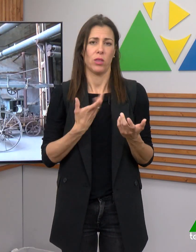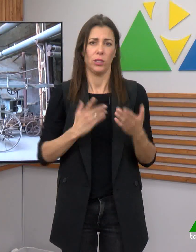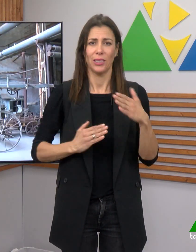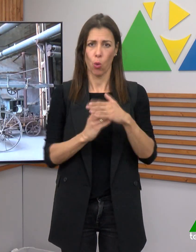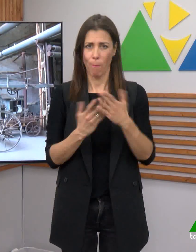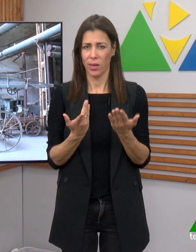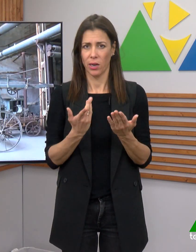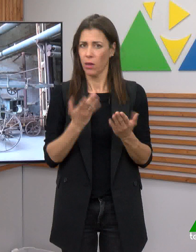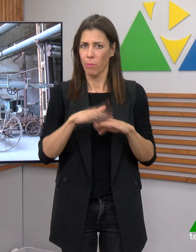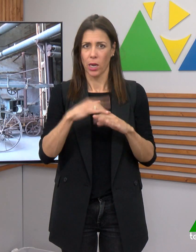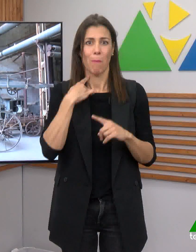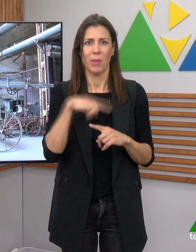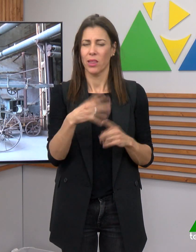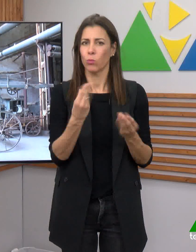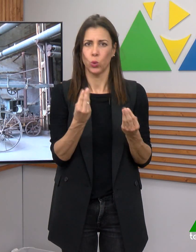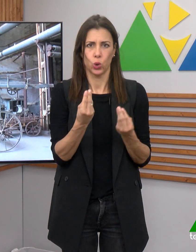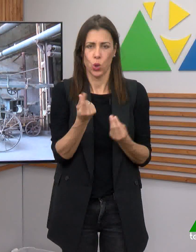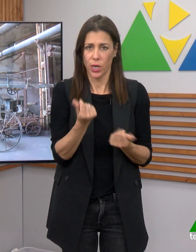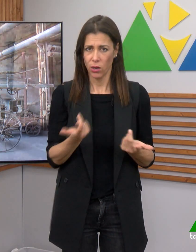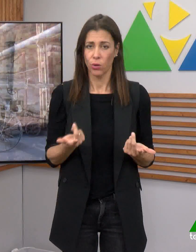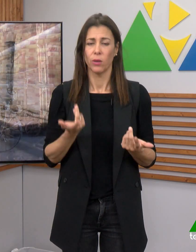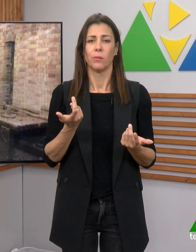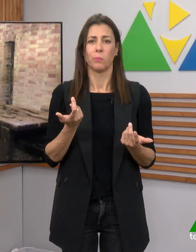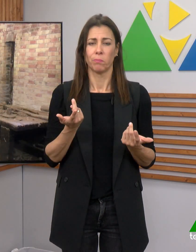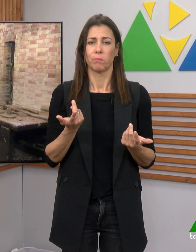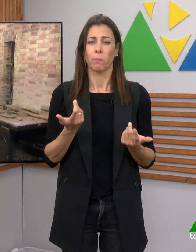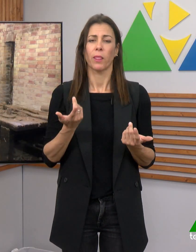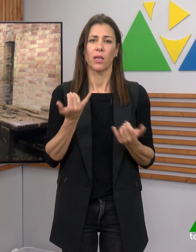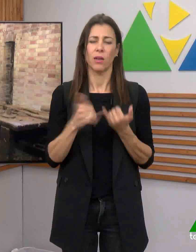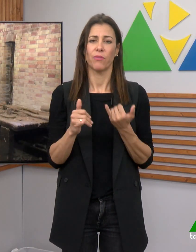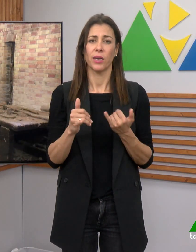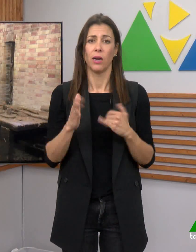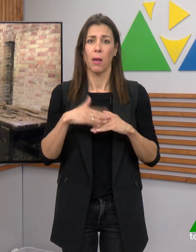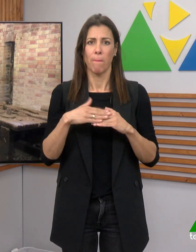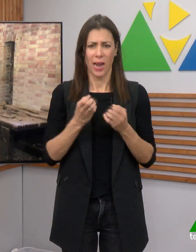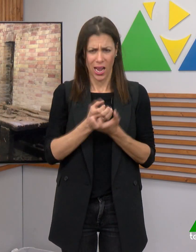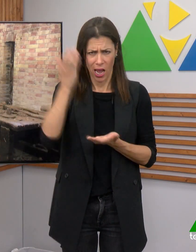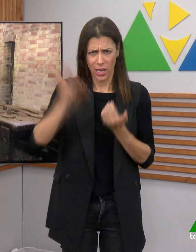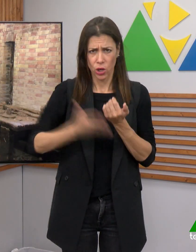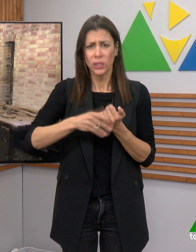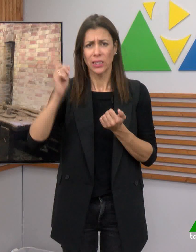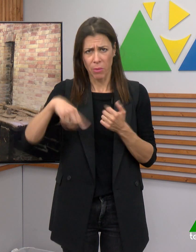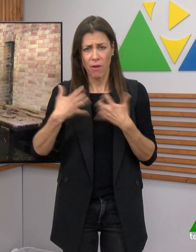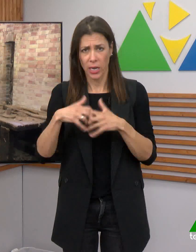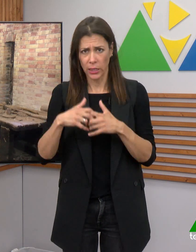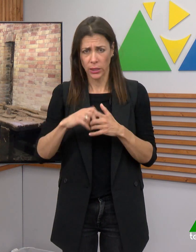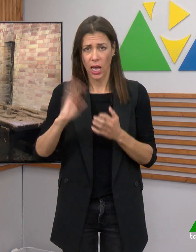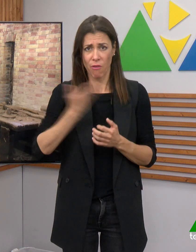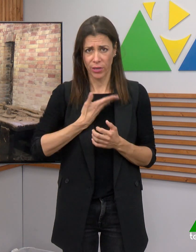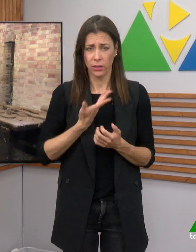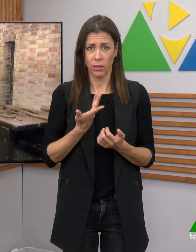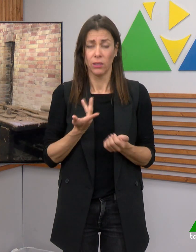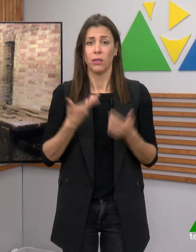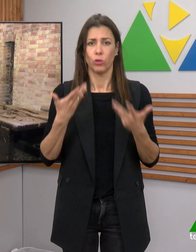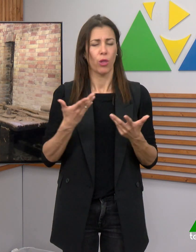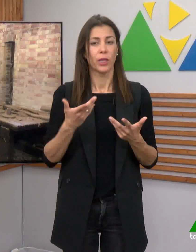era perder una gran cantidad importante de dinero, y por lo tanto para cañeros y para fabricantes, para los dos, y por lo tanto lo que había